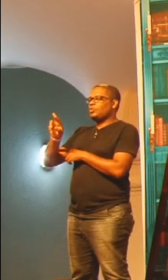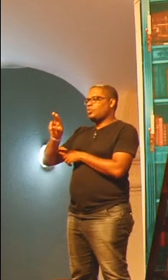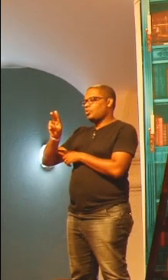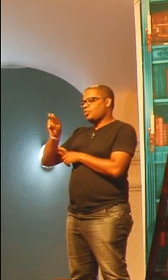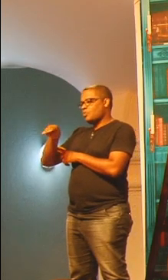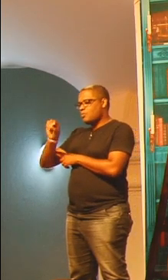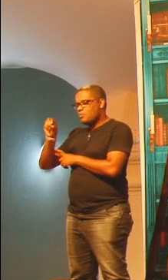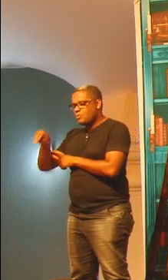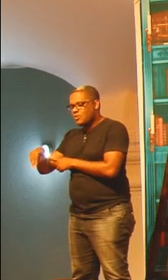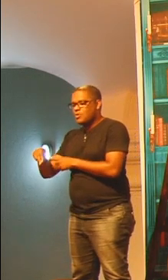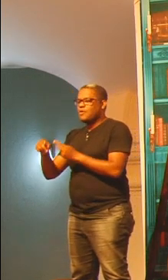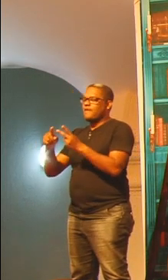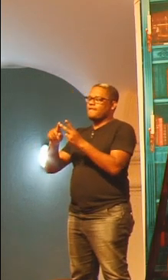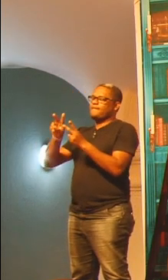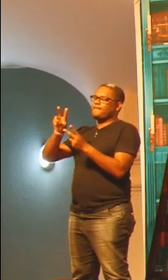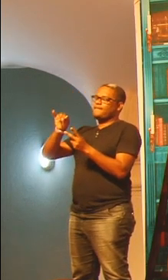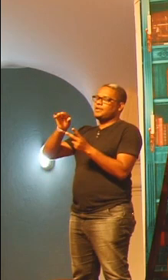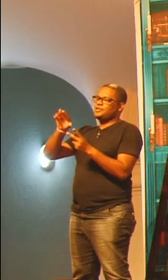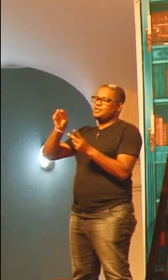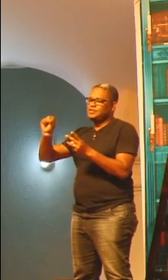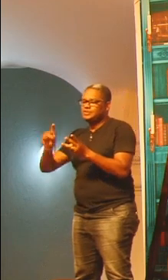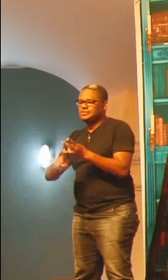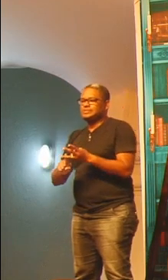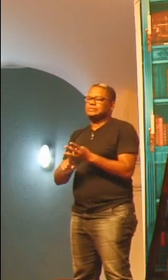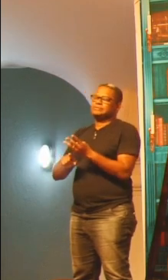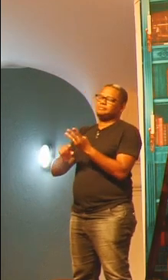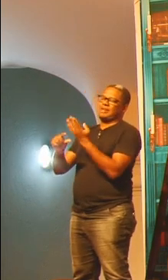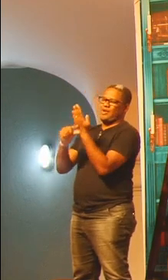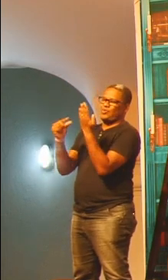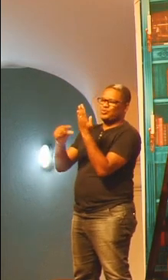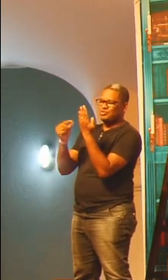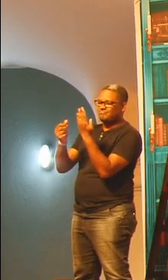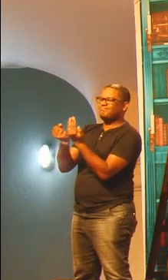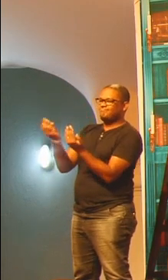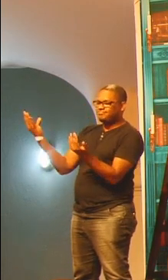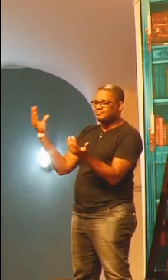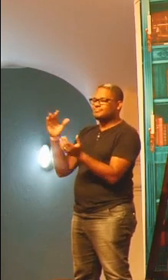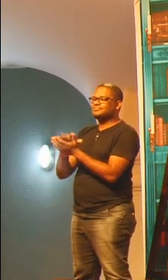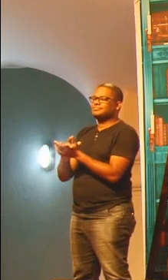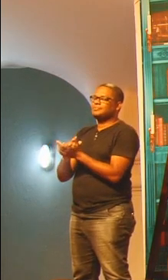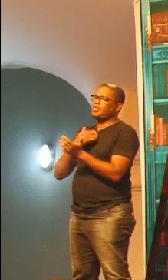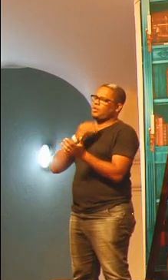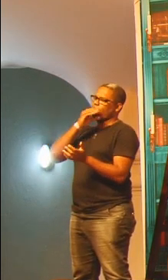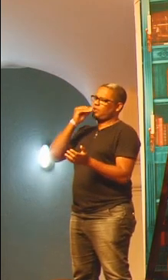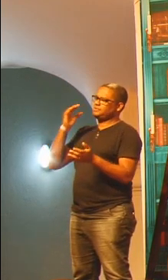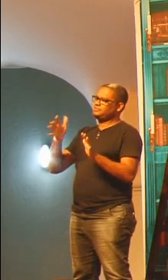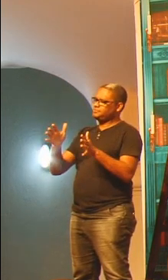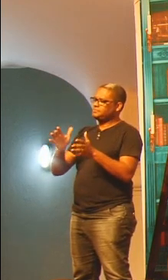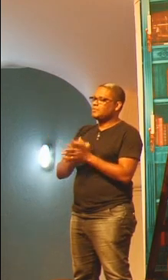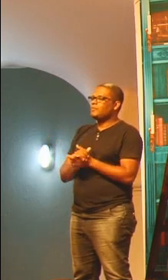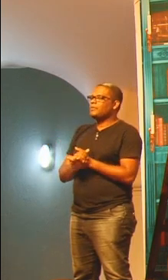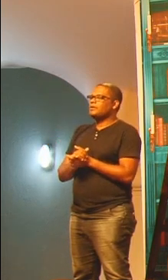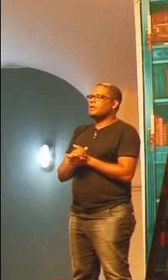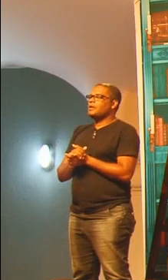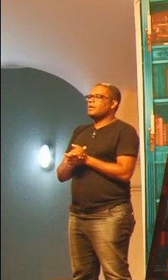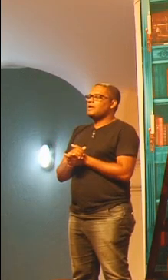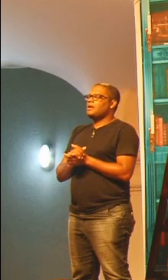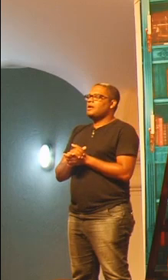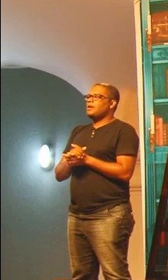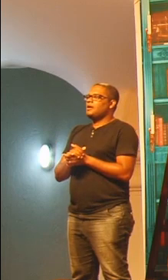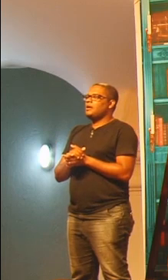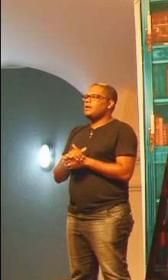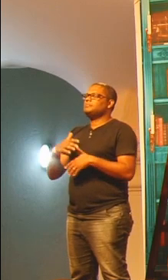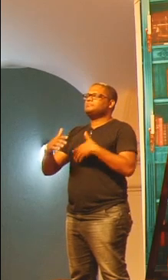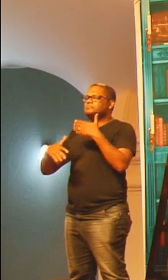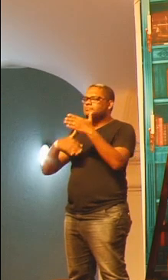Vinícius, Manuel Bandeira, João Cabral de Melo Neto, mas tudo na adolescência. Logo aí, eu comecei